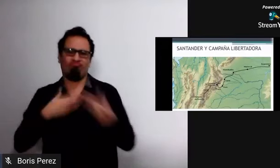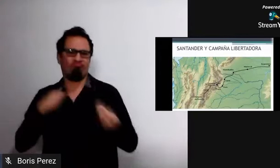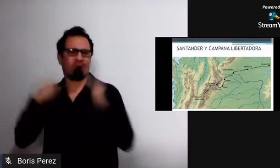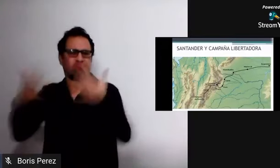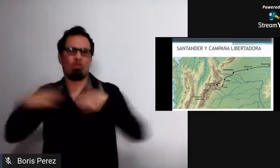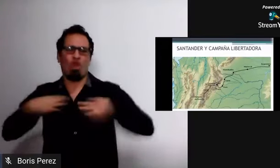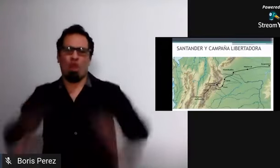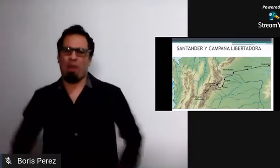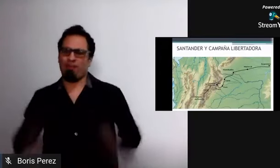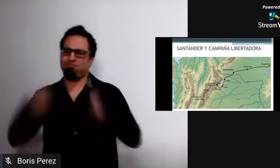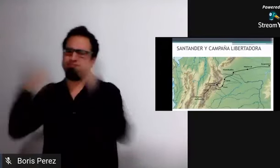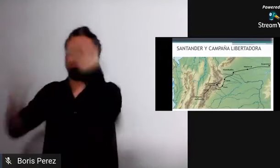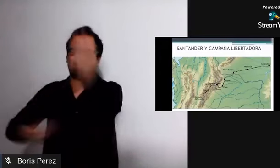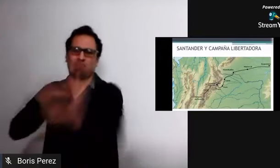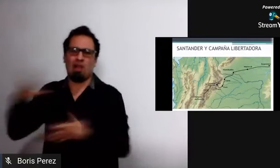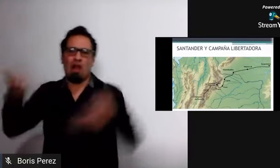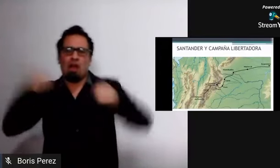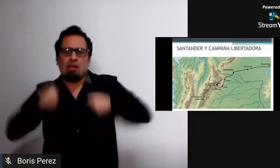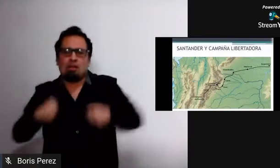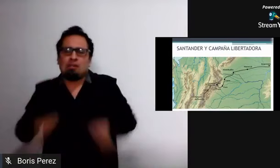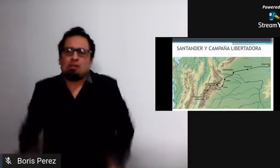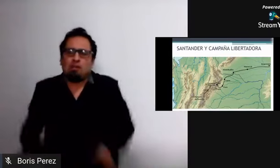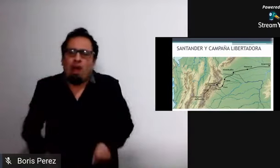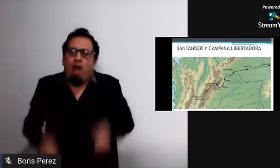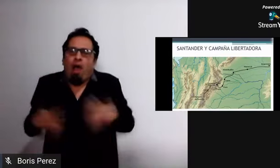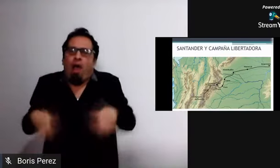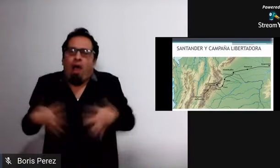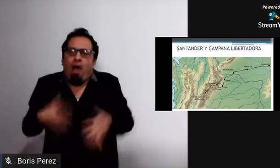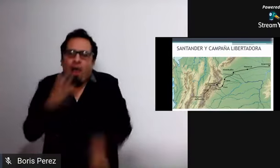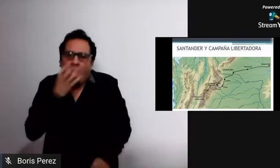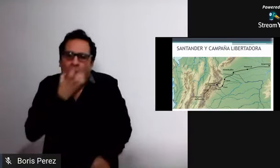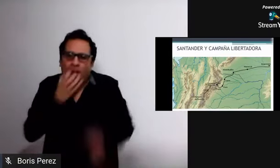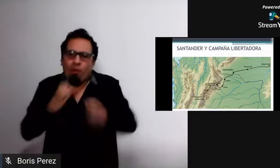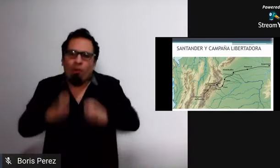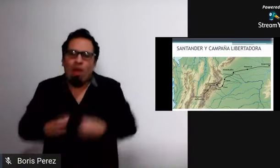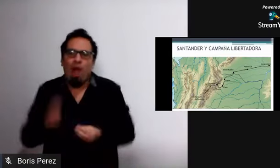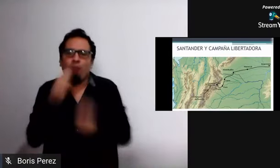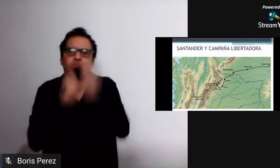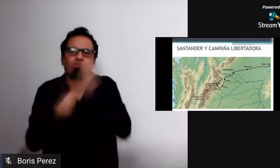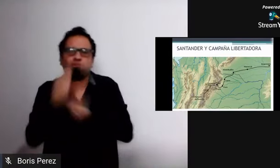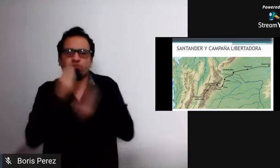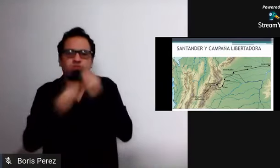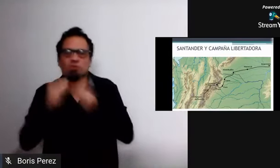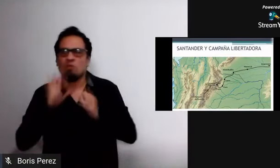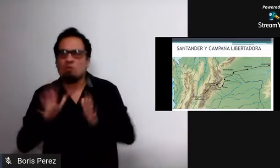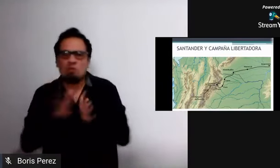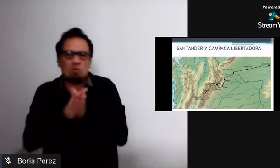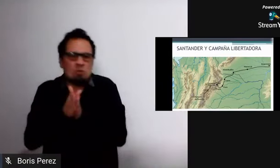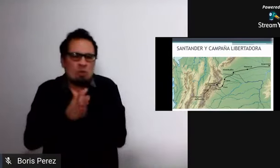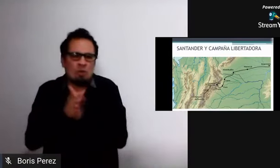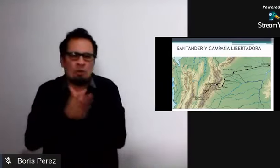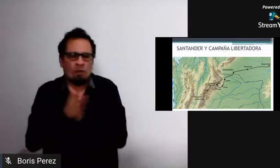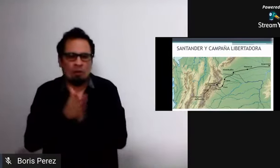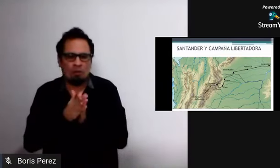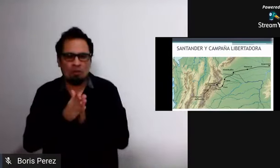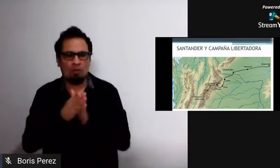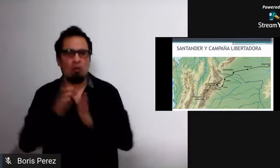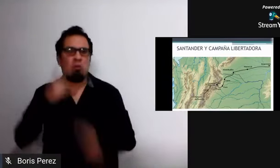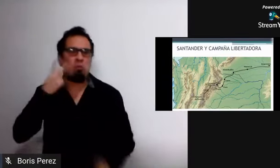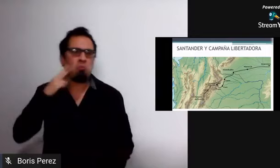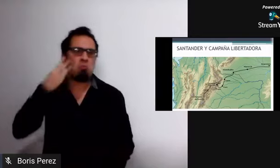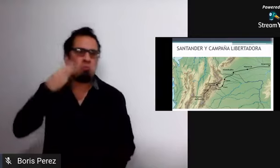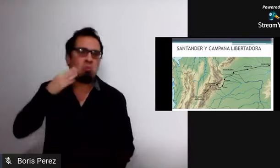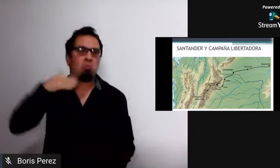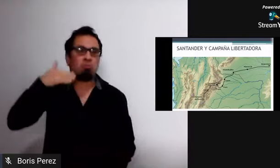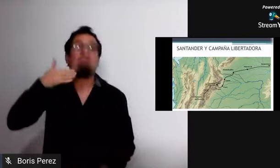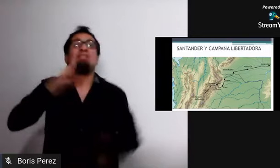se encuentran con un ejército y con un grupo de mujeres que les dan ropa,